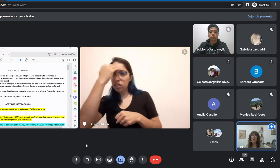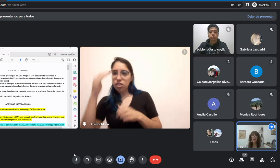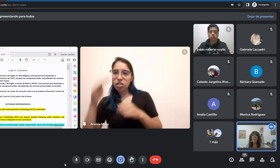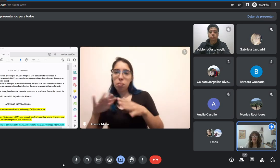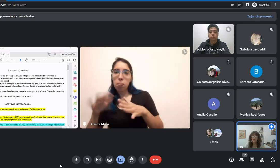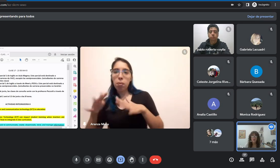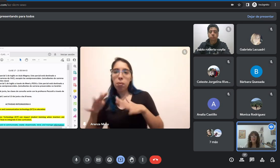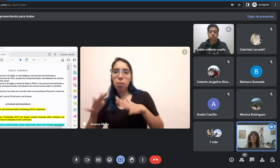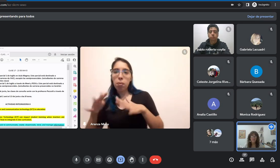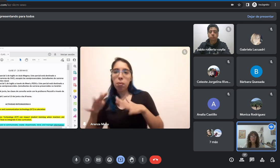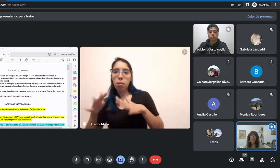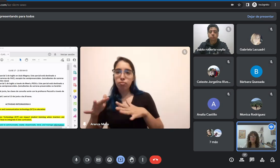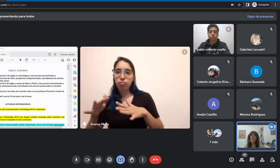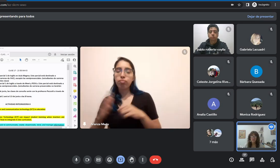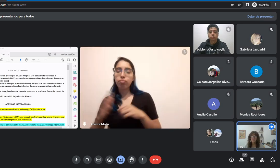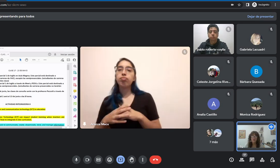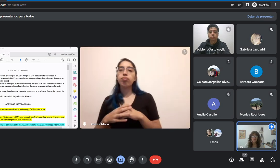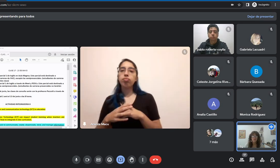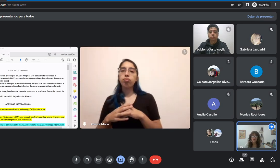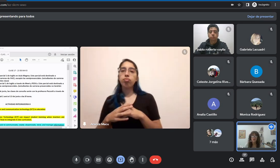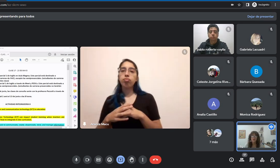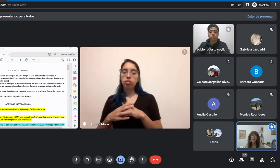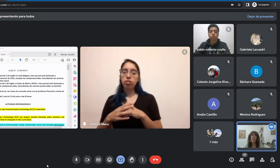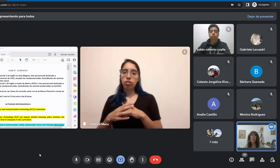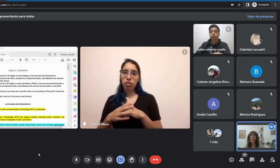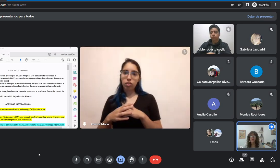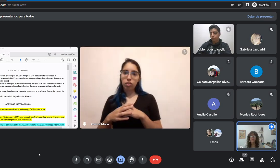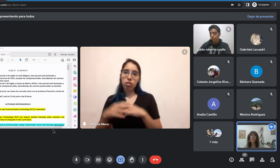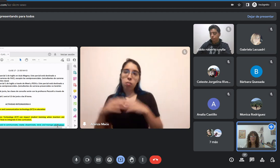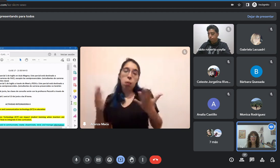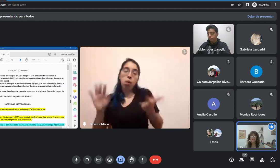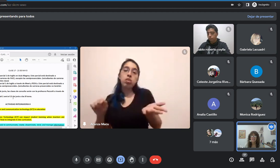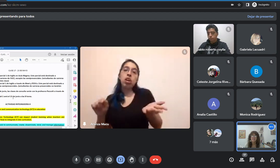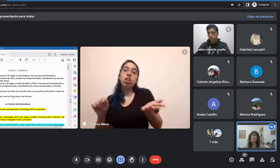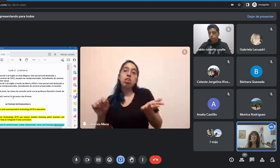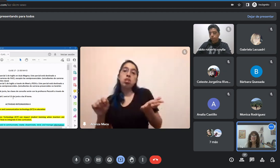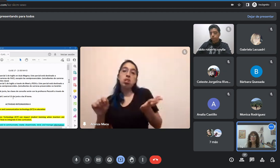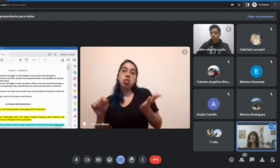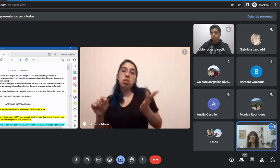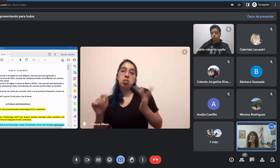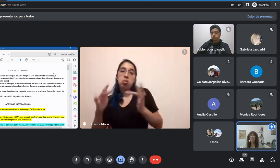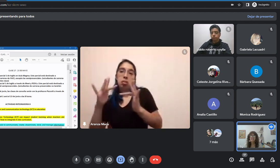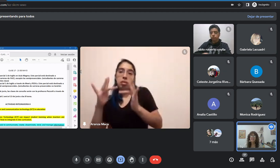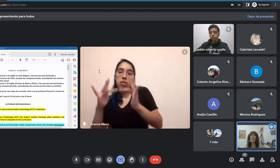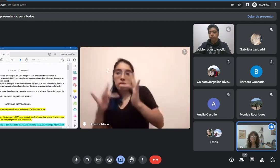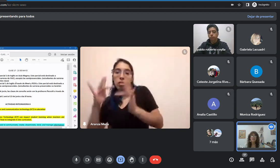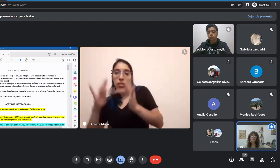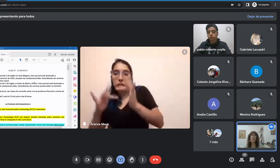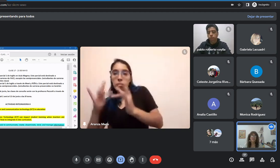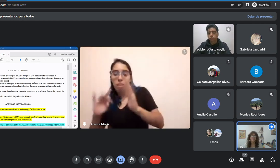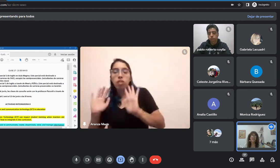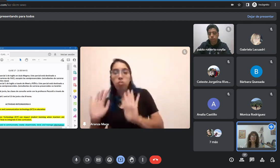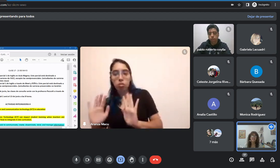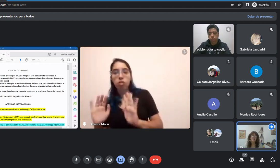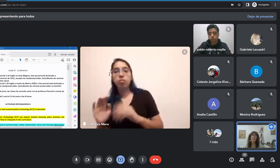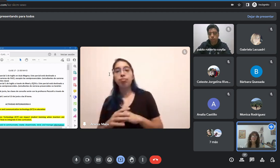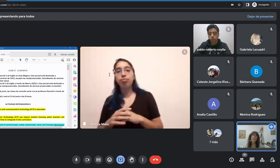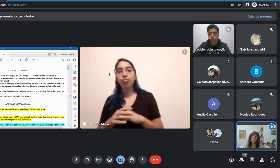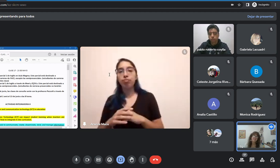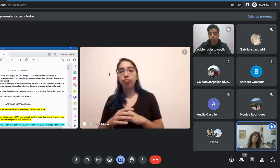O tengamos dificultades tanto ustedes como yo con la conectividad, ¿sí? En ese caso, la gente